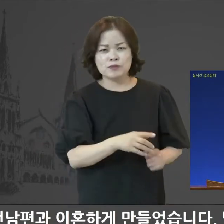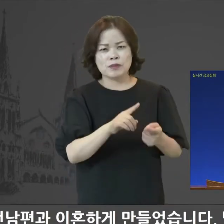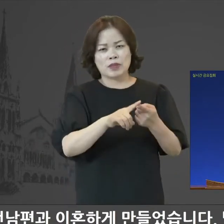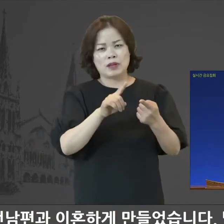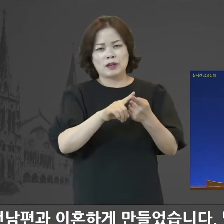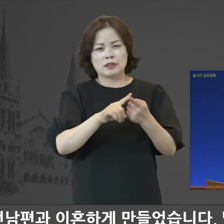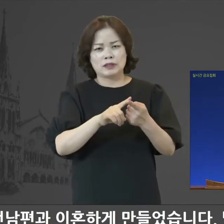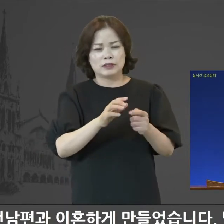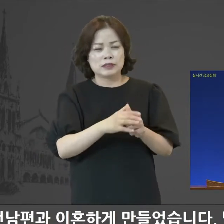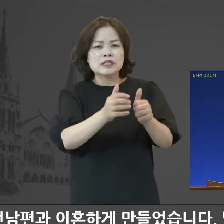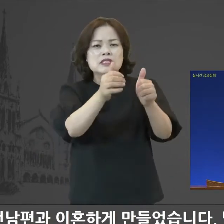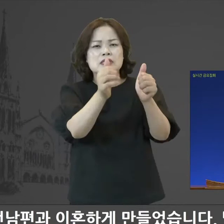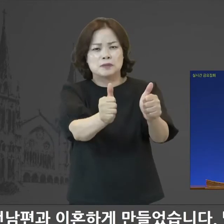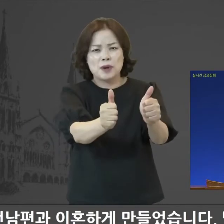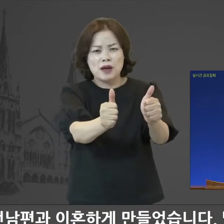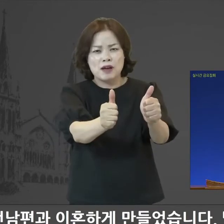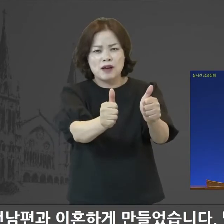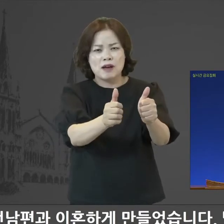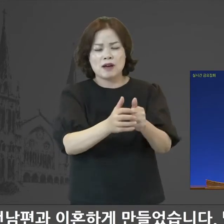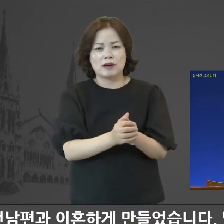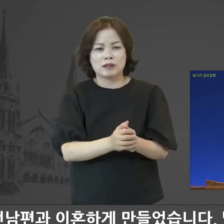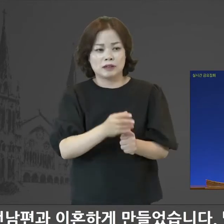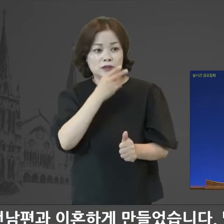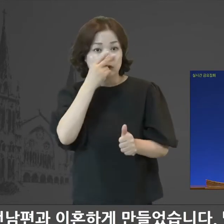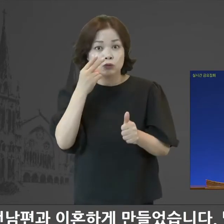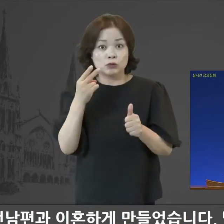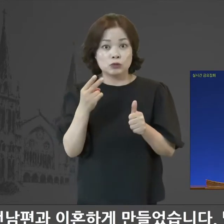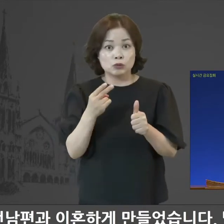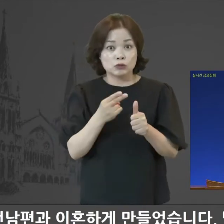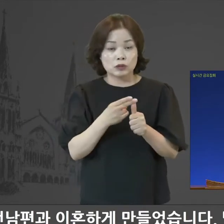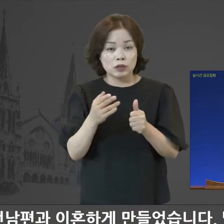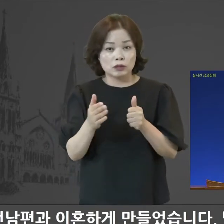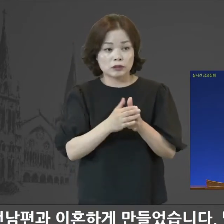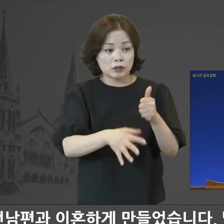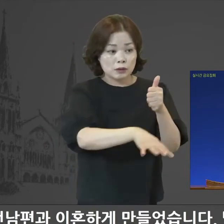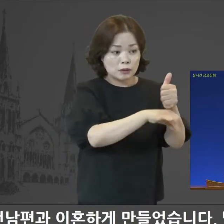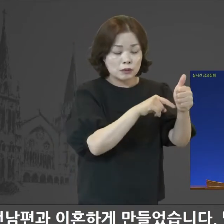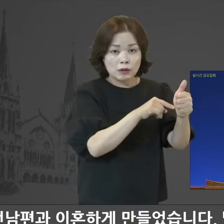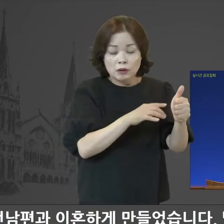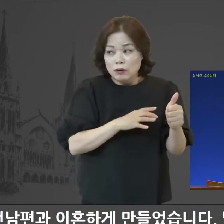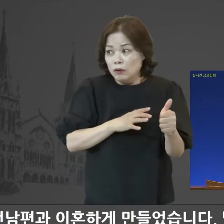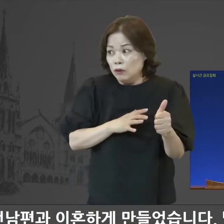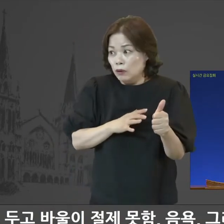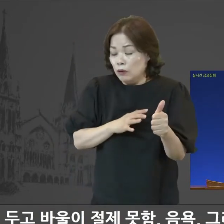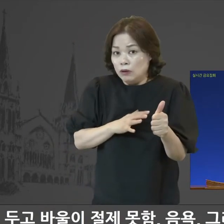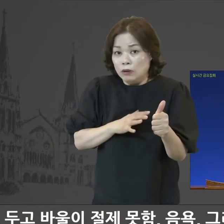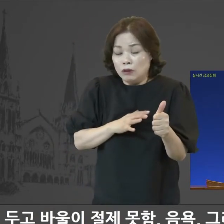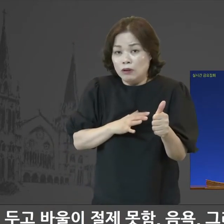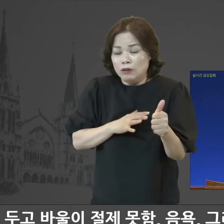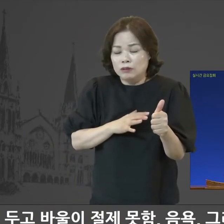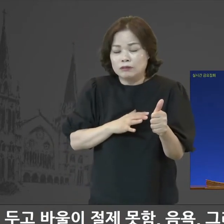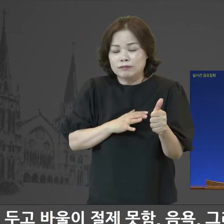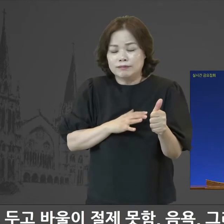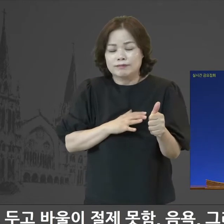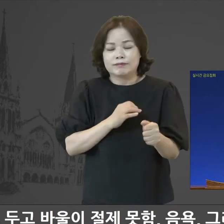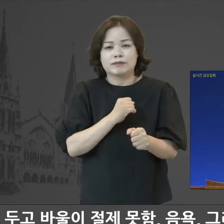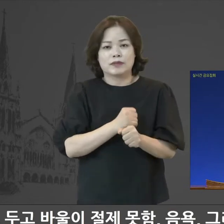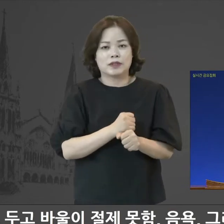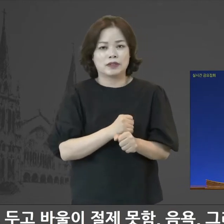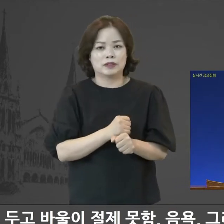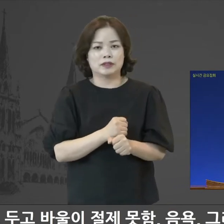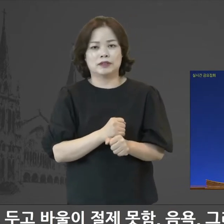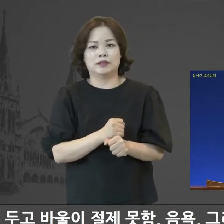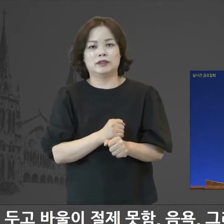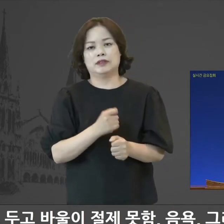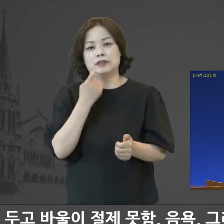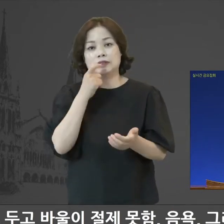이것에 받을 심판, 이런 것들로 도전을 했기 때문에 벨릭스가 두려워했다, 이렇게 우리가 쉽게 이해할 수